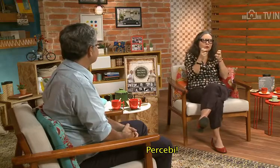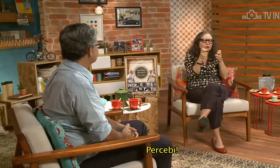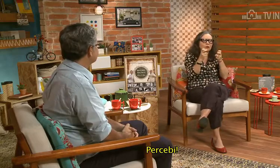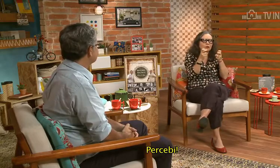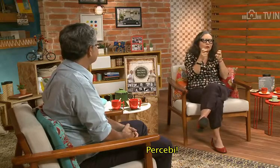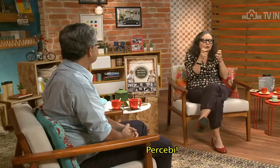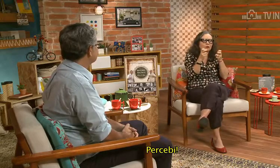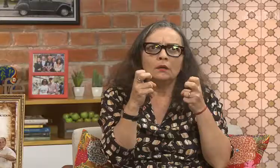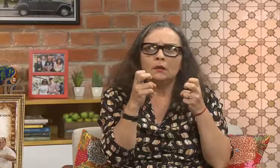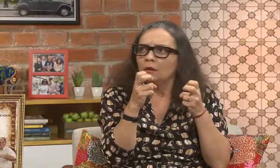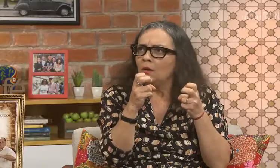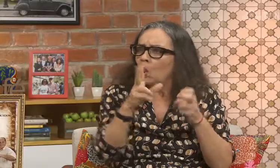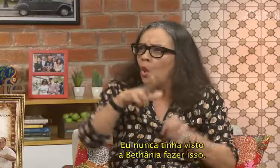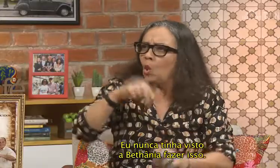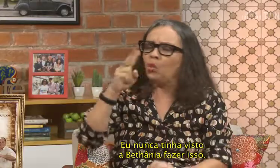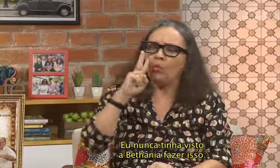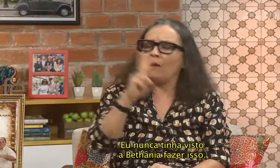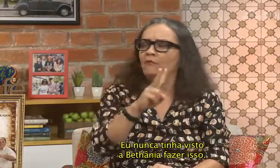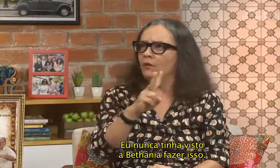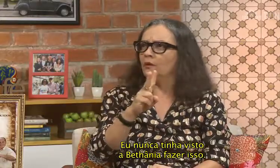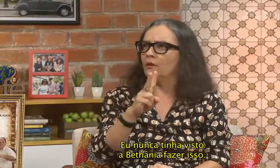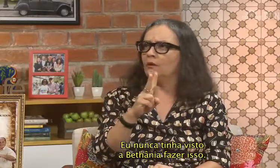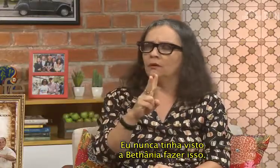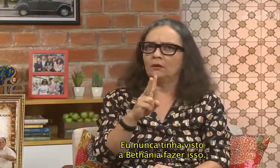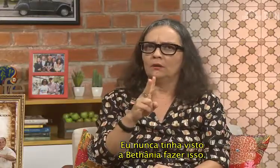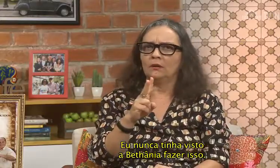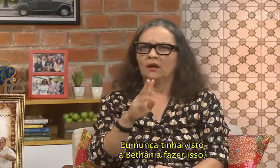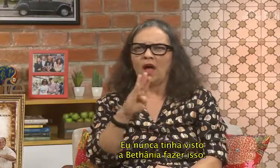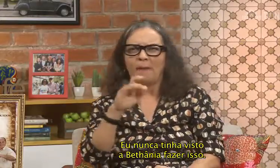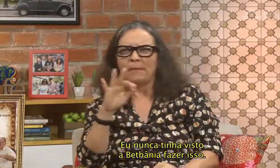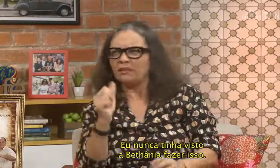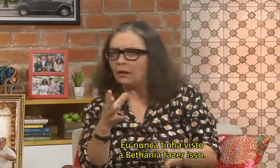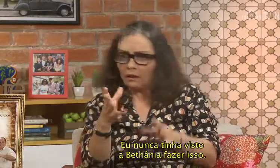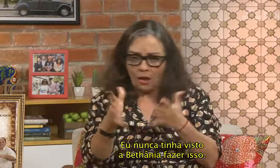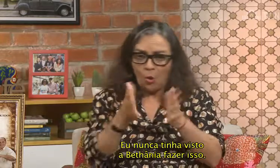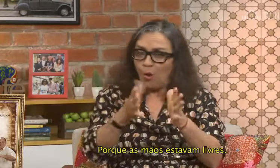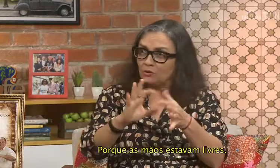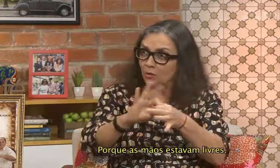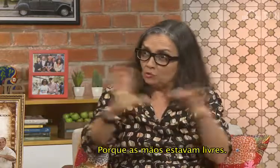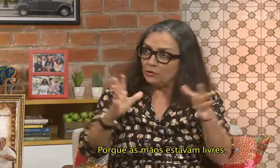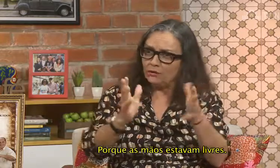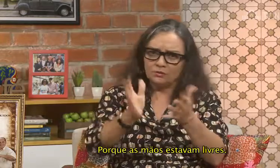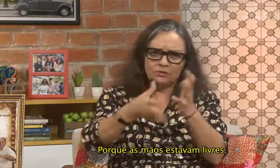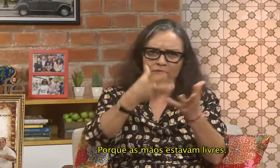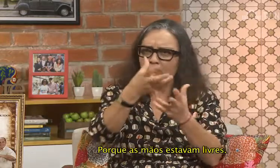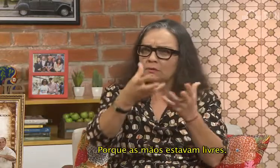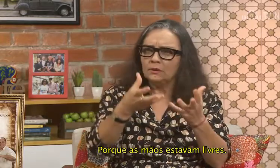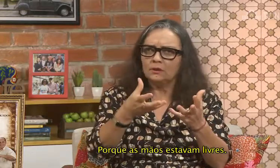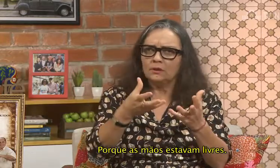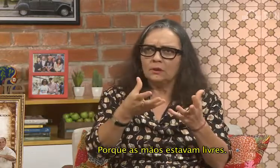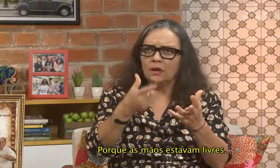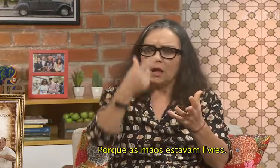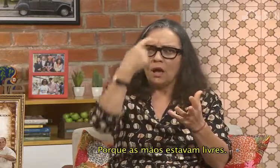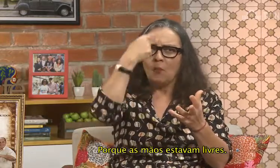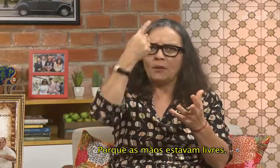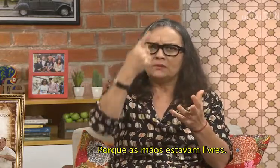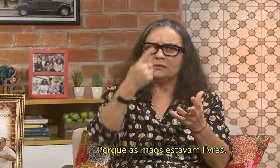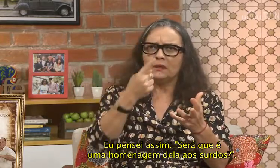Percebi Aí eu nunca tinha visto a Bethânia fazer isso Porque as mãos estavam livres Eu